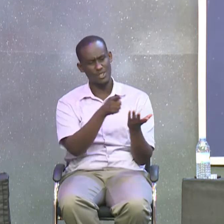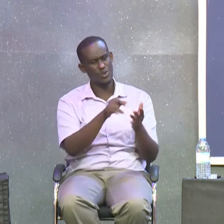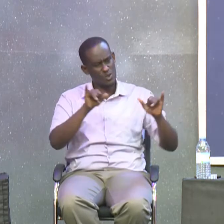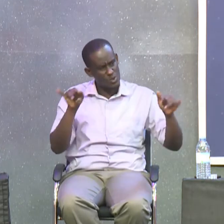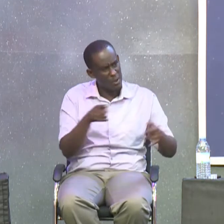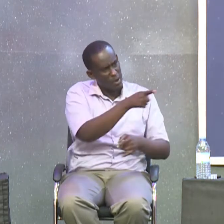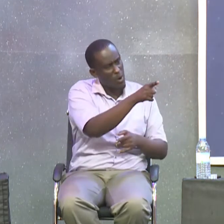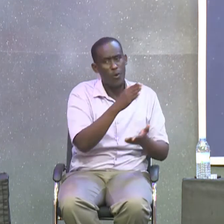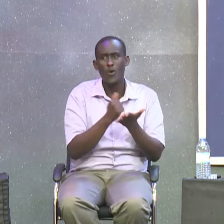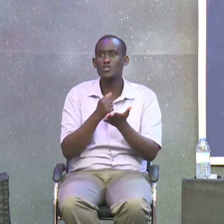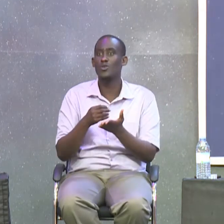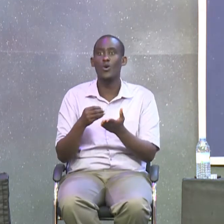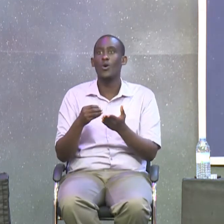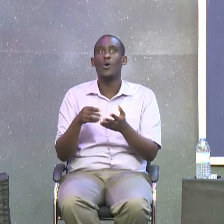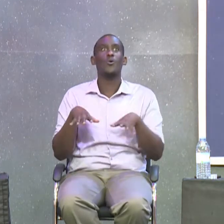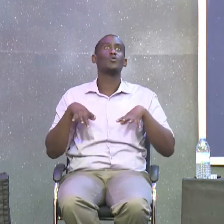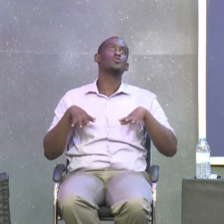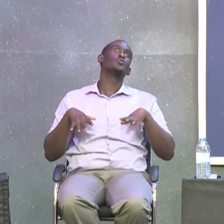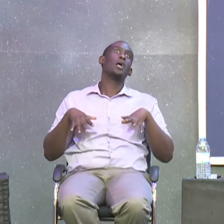kituukira kubanga oyinza okusuula ennanga